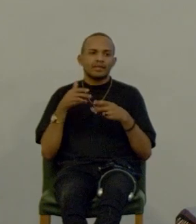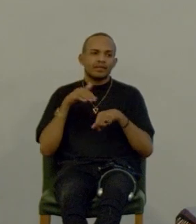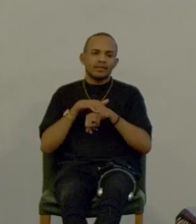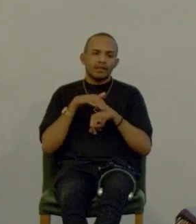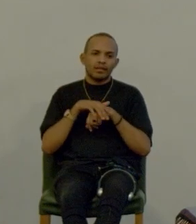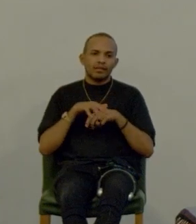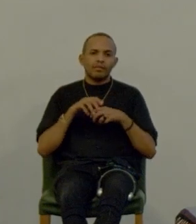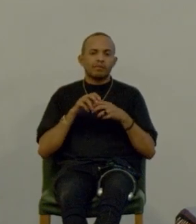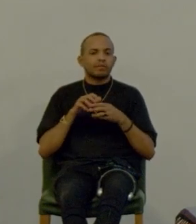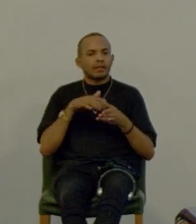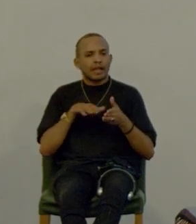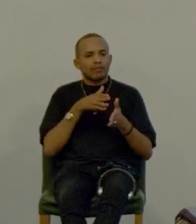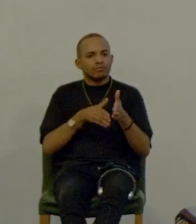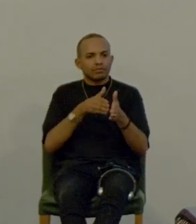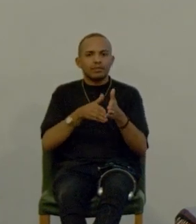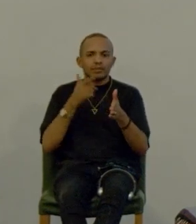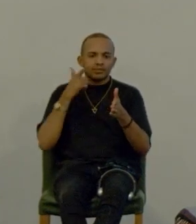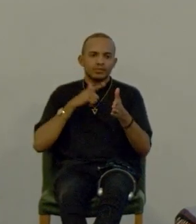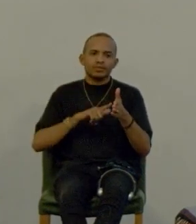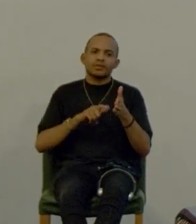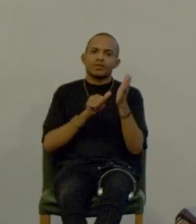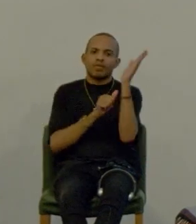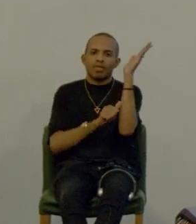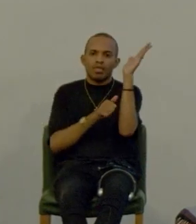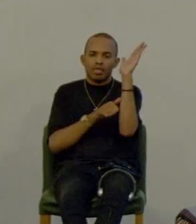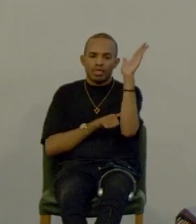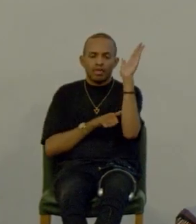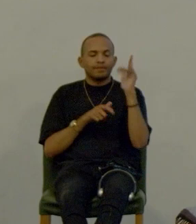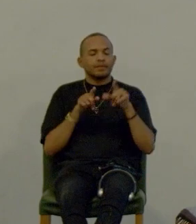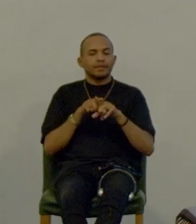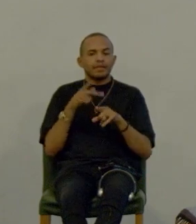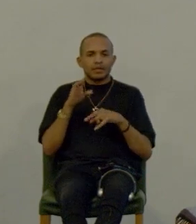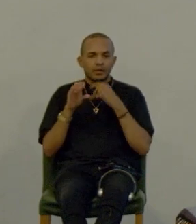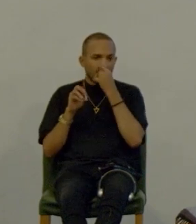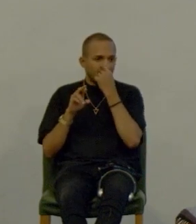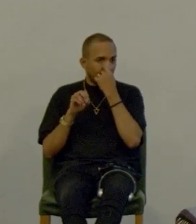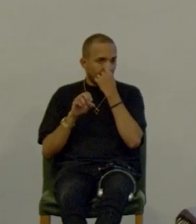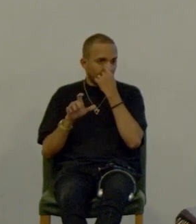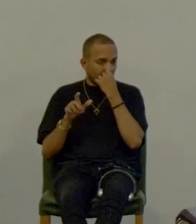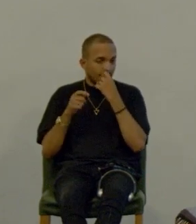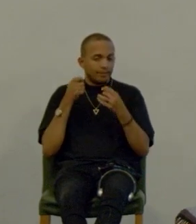ferro Madeira-Mamoré foi construída justamente para passar o lago dessas corredeiras. E o Coronel Labre, ele pagou